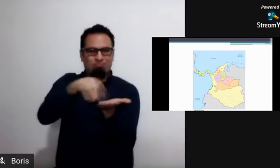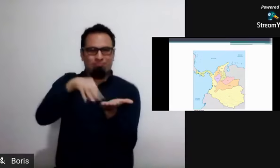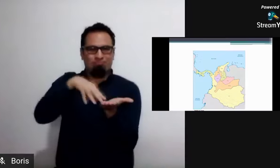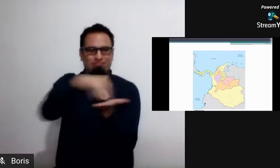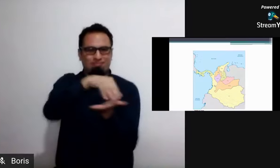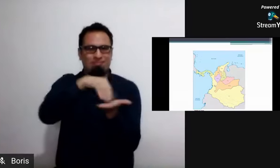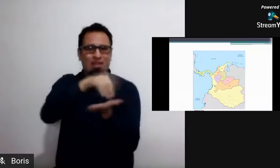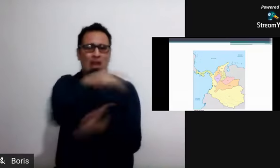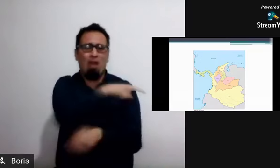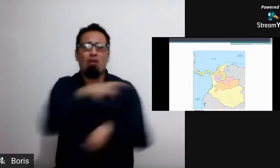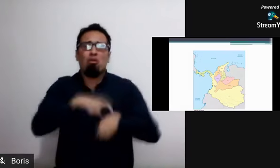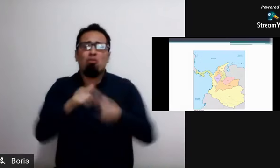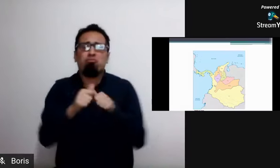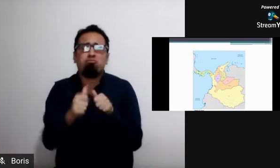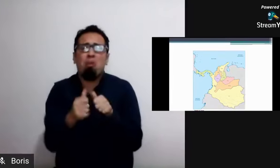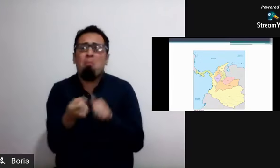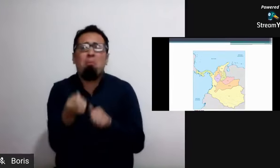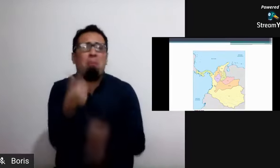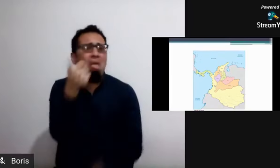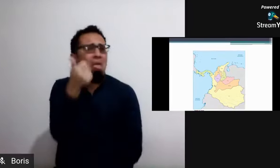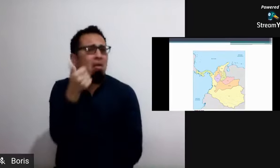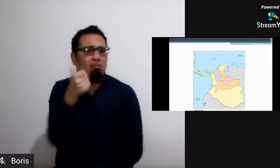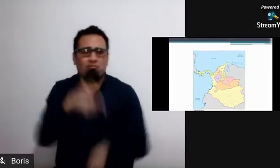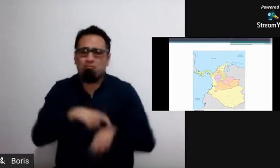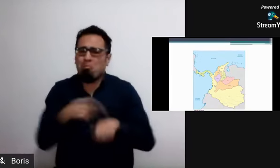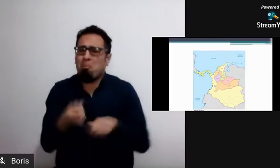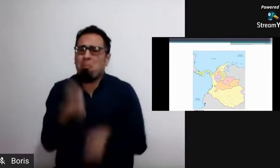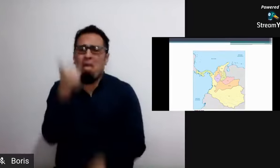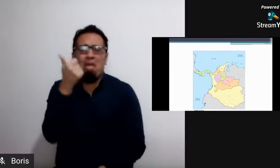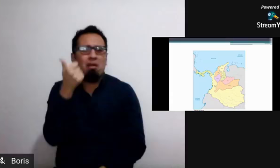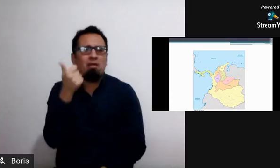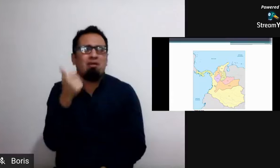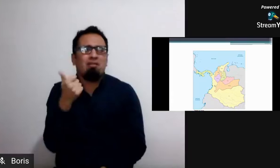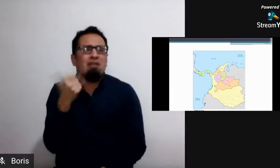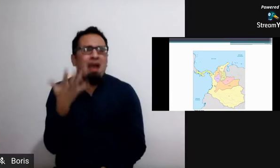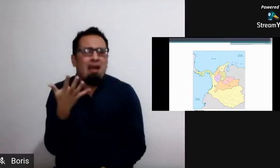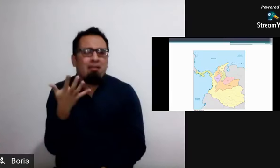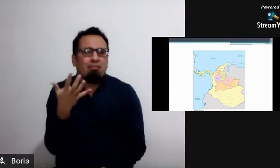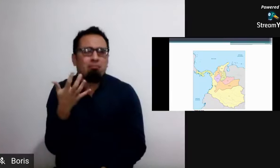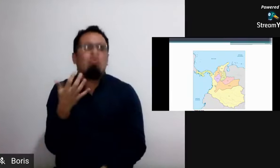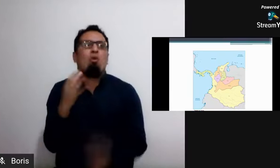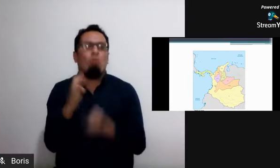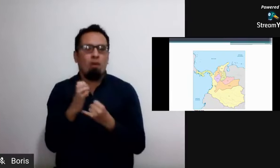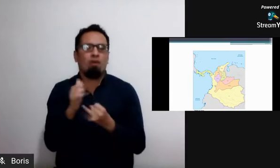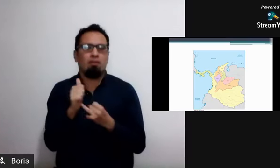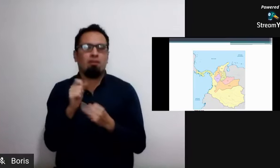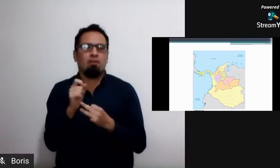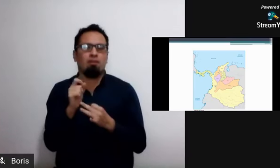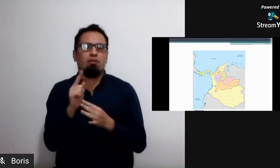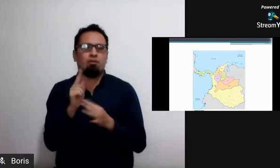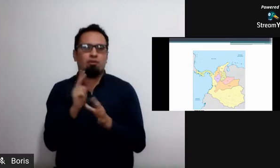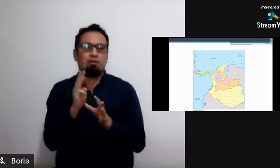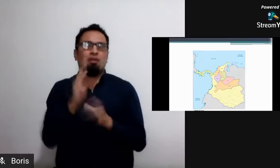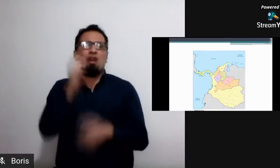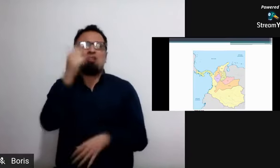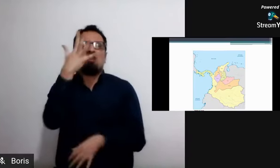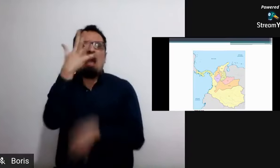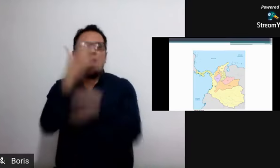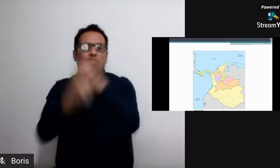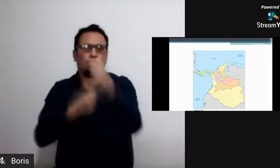referentes en cada uno de estos territorios. Como lo decíamos anteriormente, era un territorio federalista organizado de esta manera, por